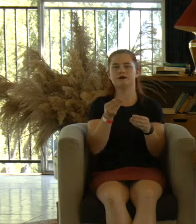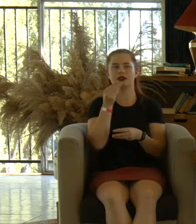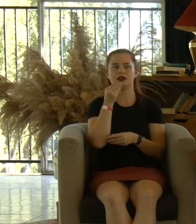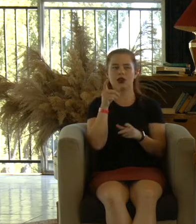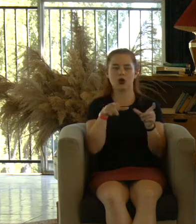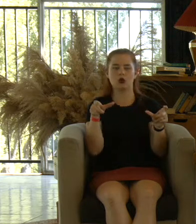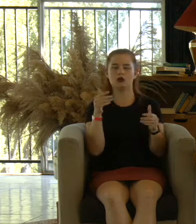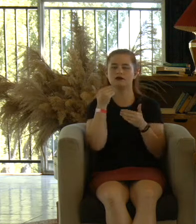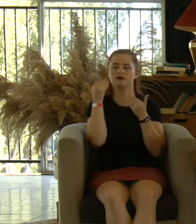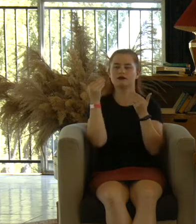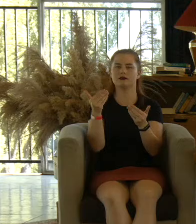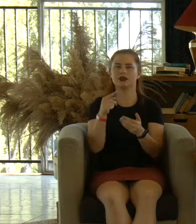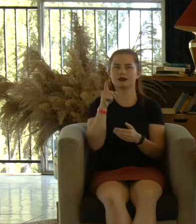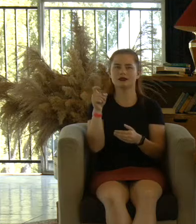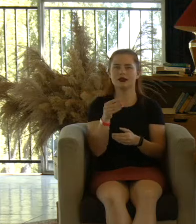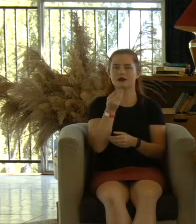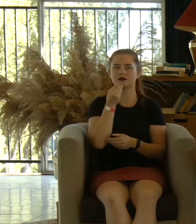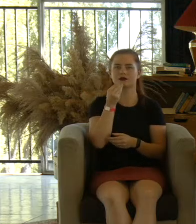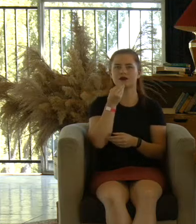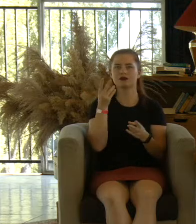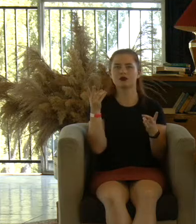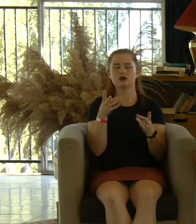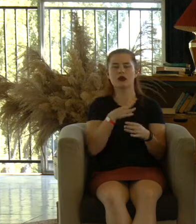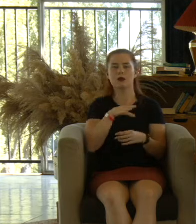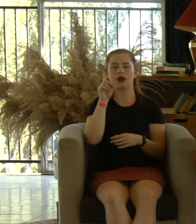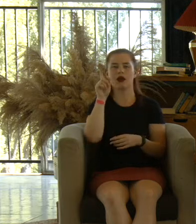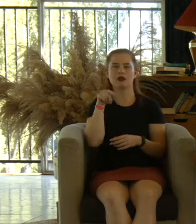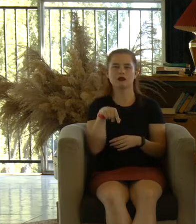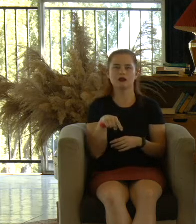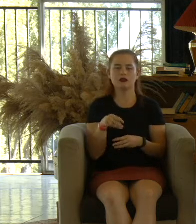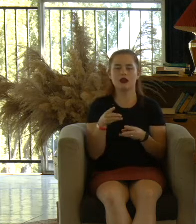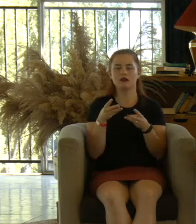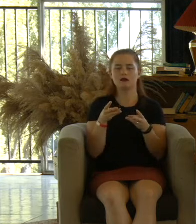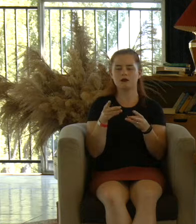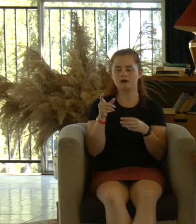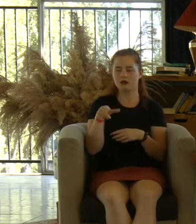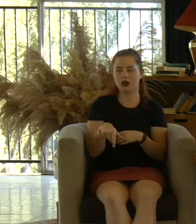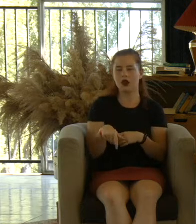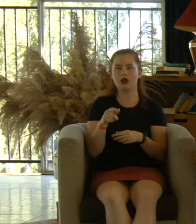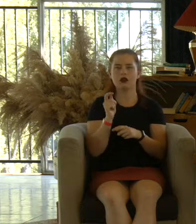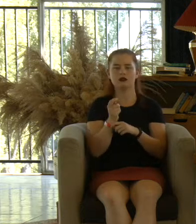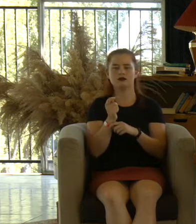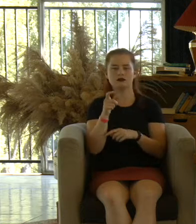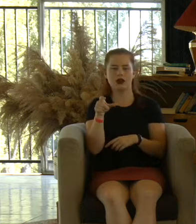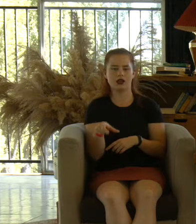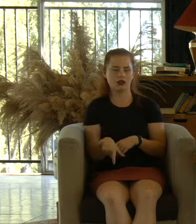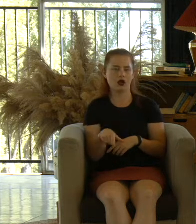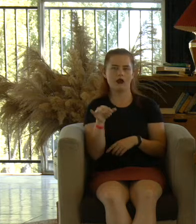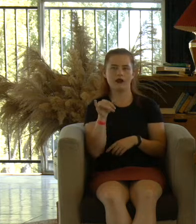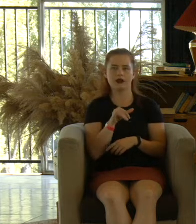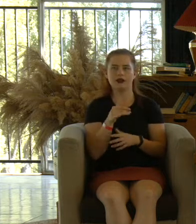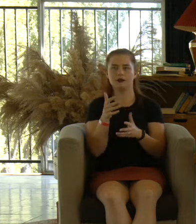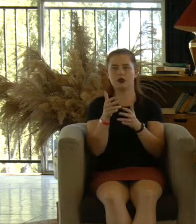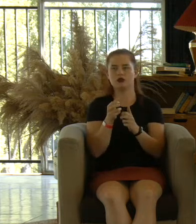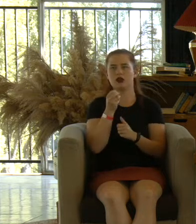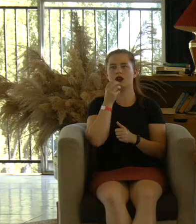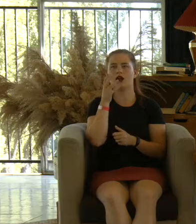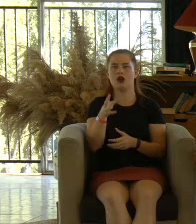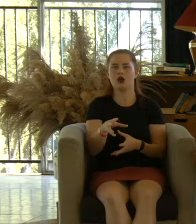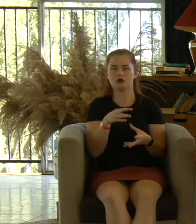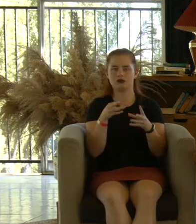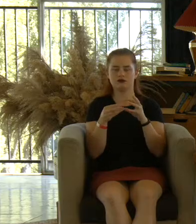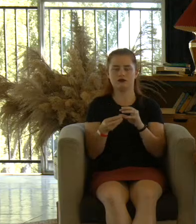ним обращались за продукцией, нужно было знать пекаря, нужно было знать рыболова, и мы тогда получали классные продукты, но это